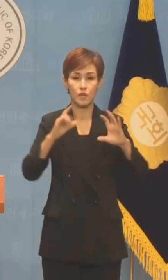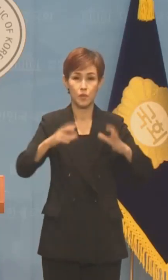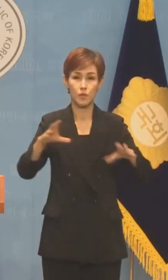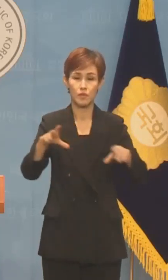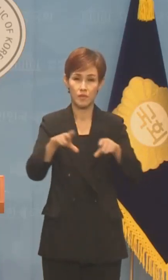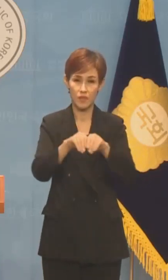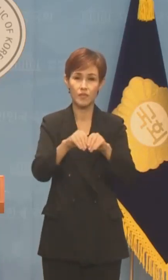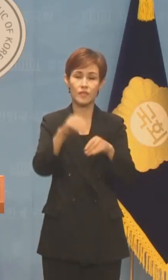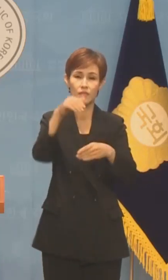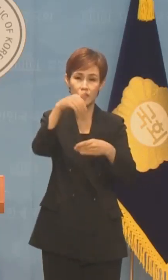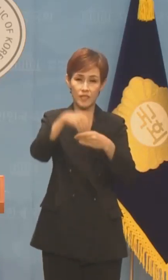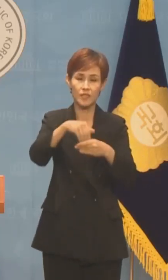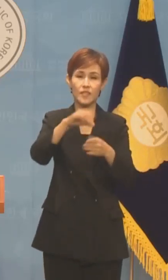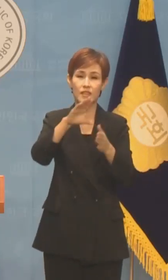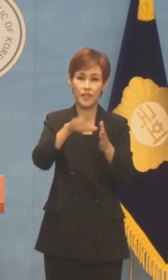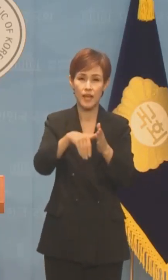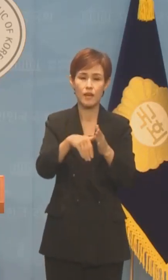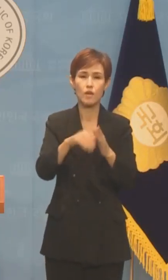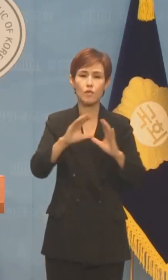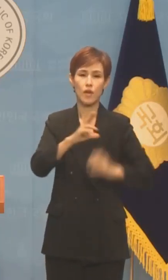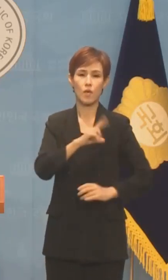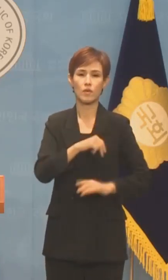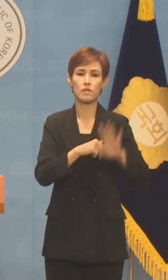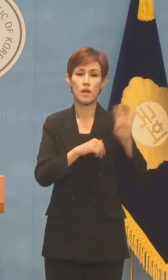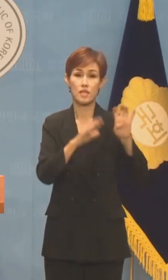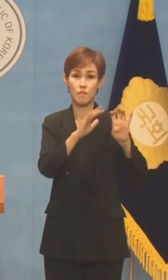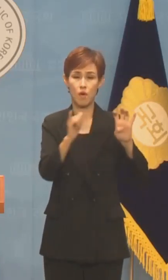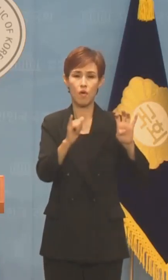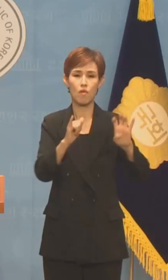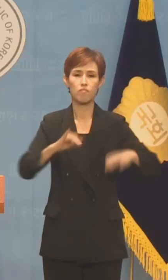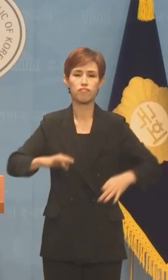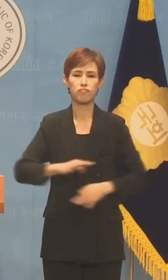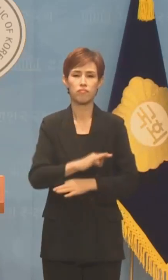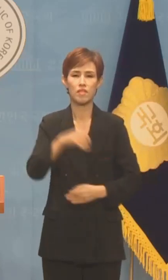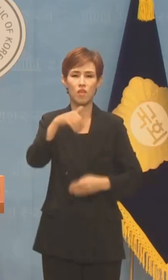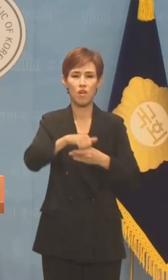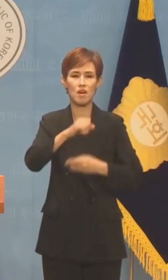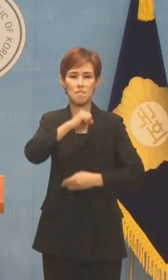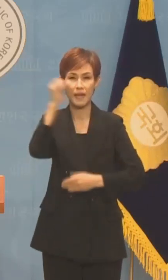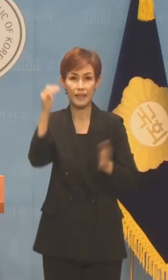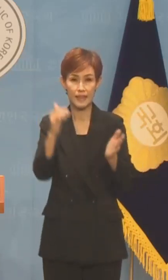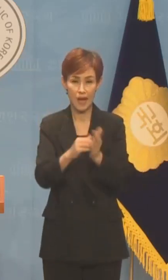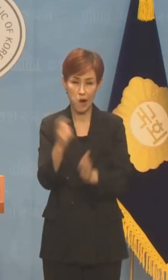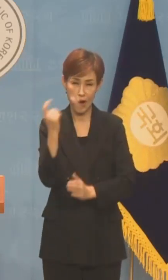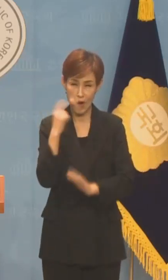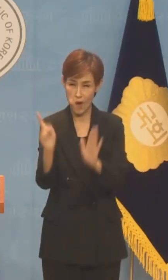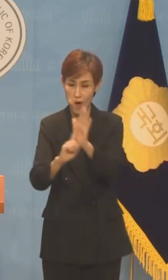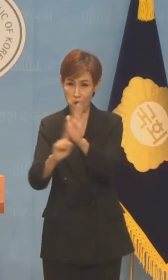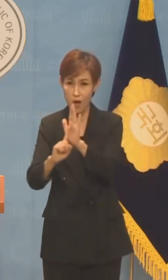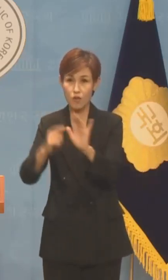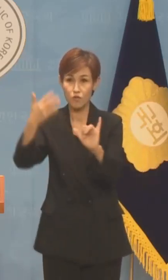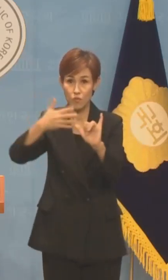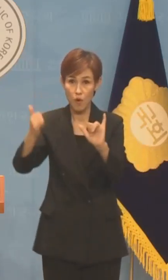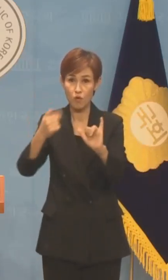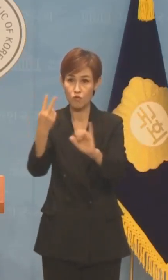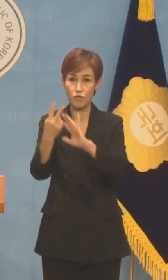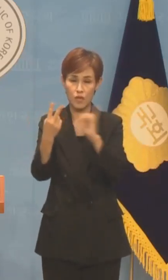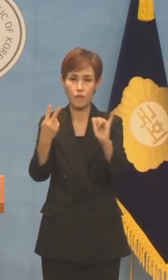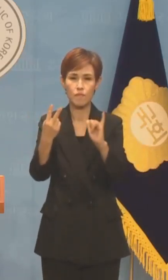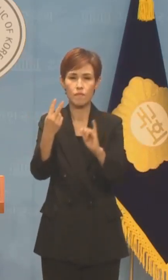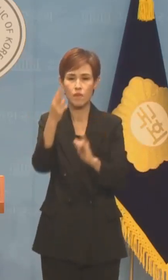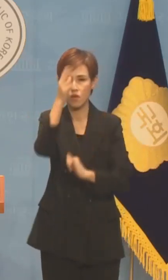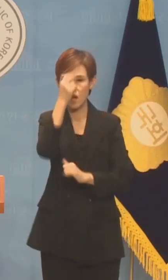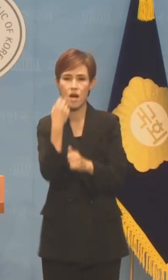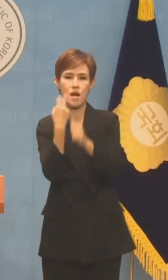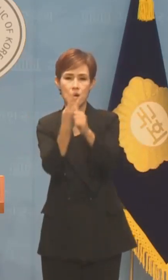민주당 소속 국회의원 40여 명이 부정선거로 당선되었다는 허위 사실을 유포한 유튜버 2명을